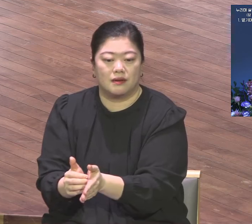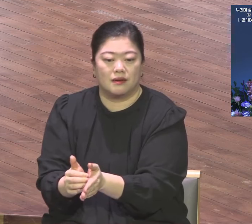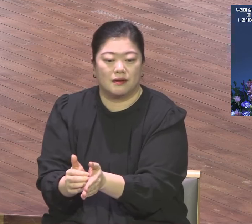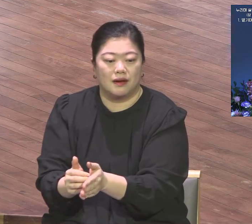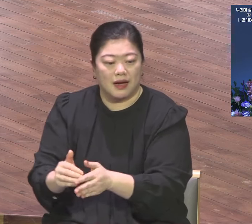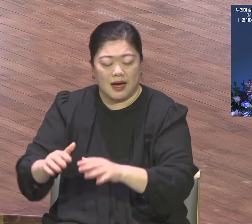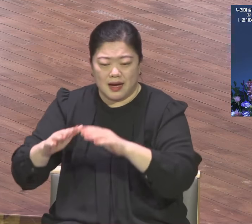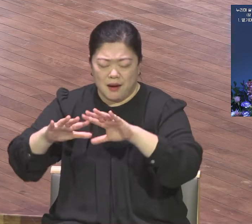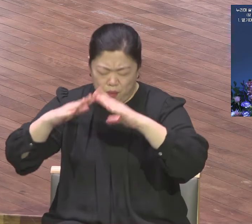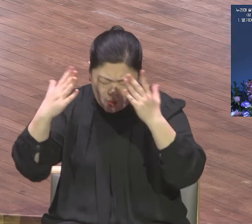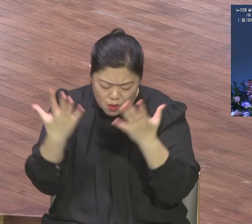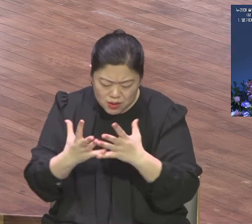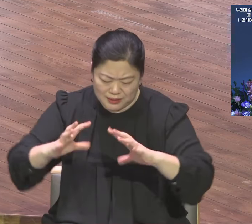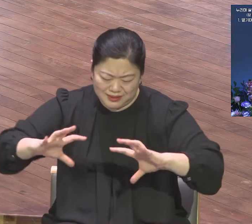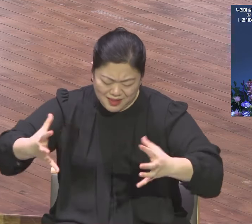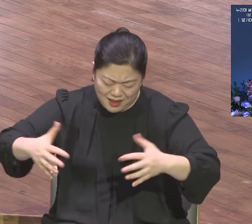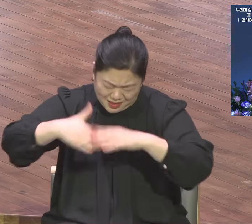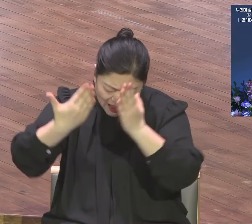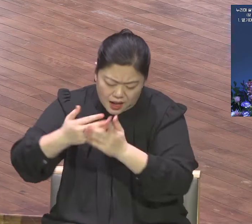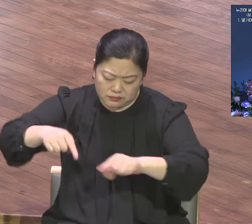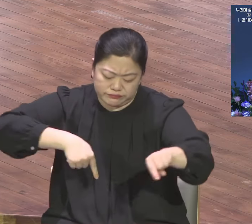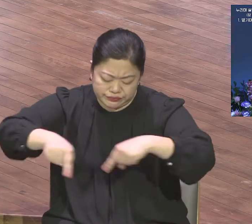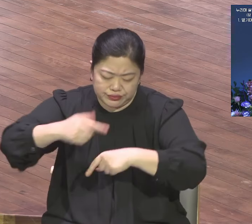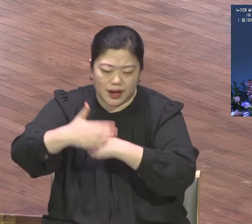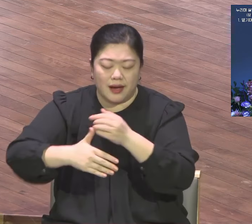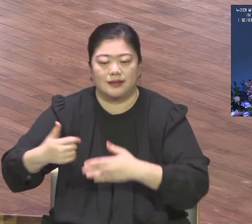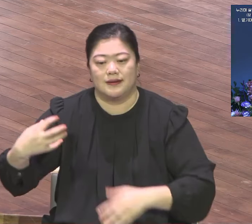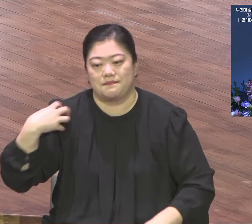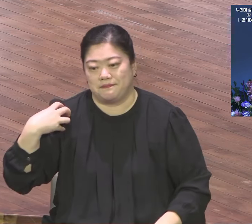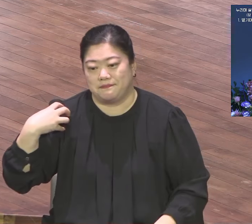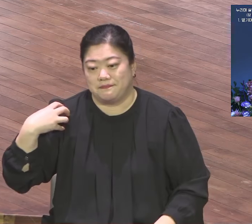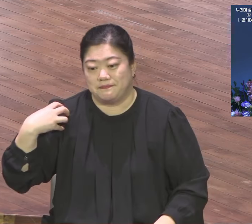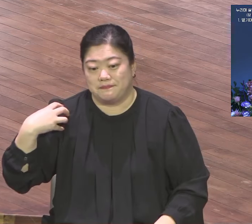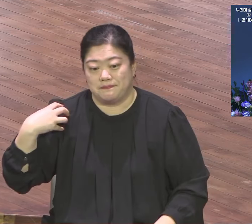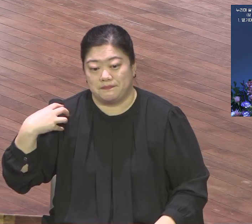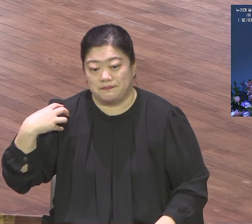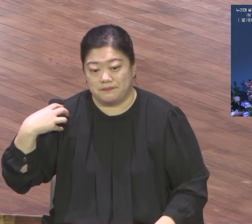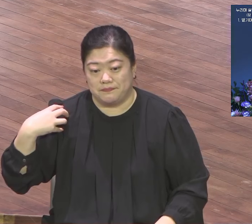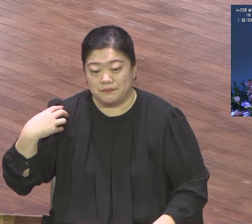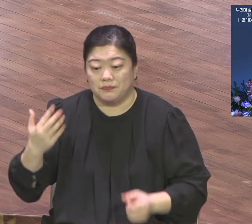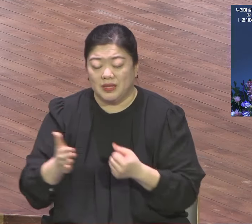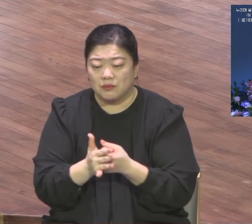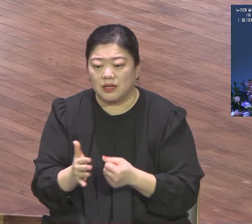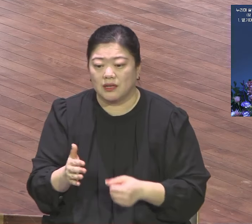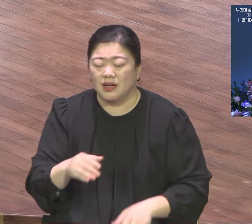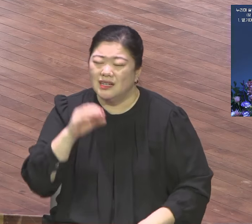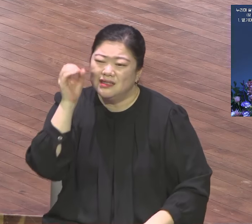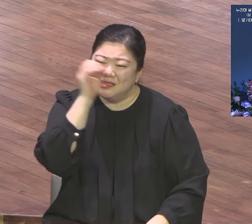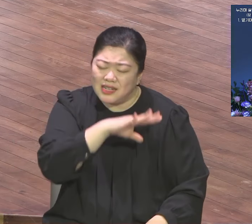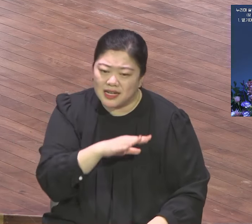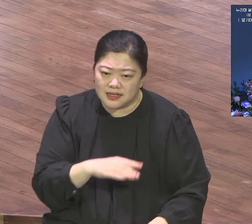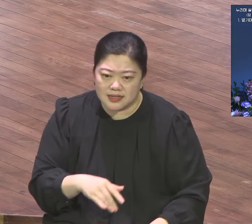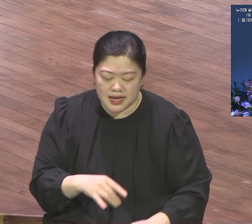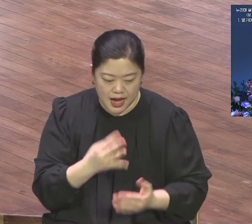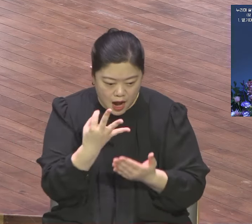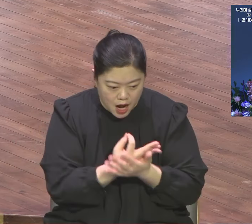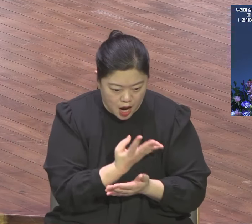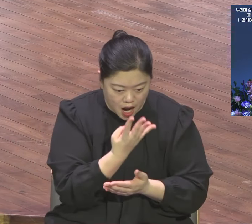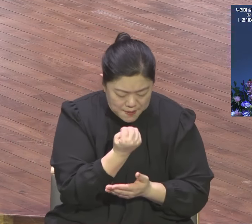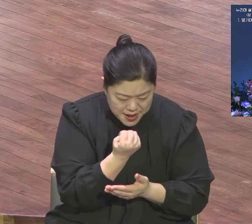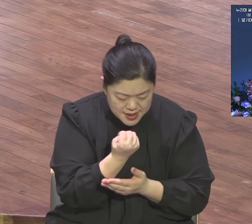주관자 하나님 말씀이에요. 영계 모든 성도들은 온전한 11조, 그냥 11조라 말 안 했죠. 온전한